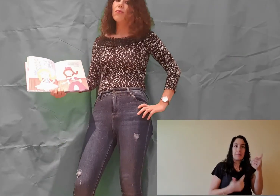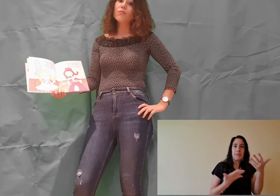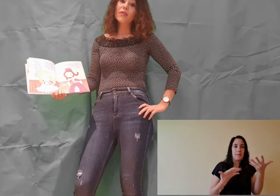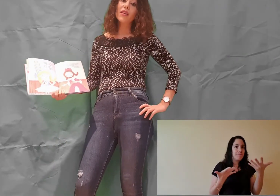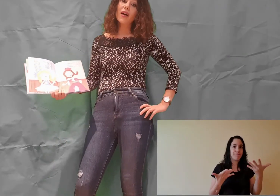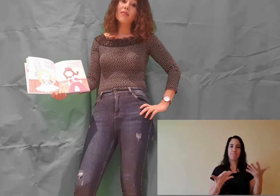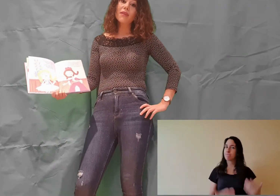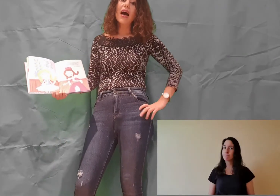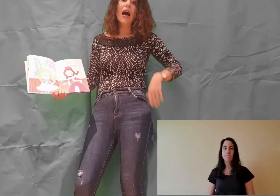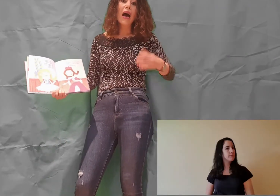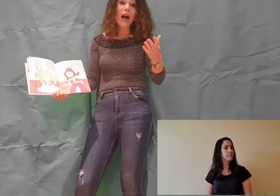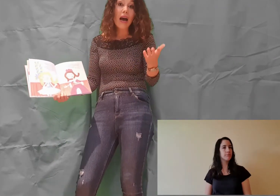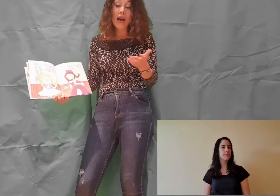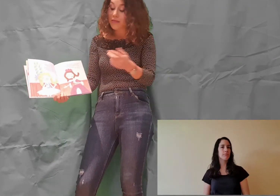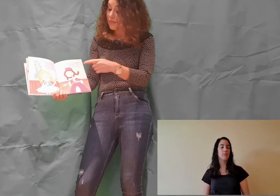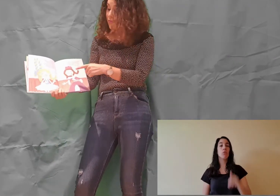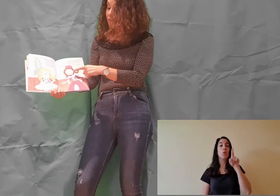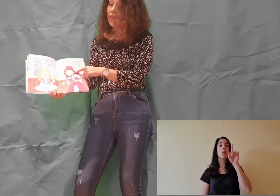Un día,